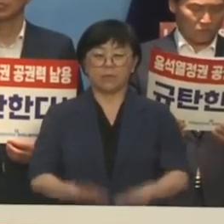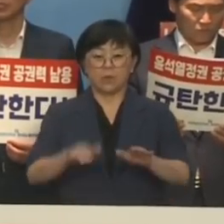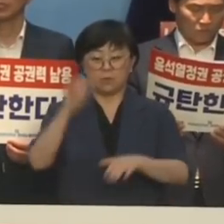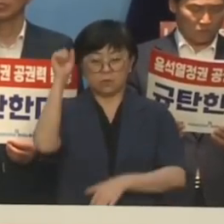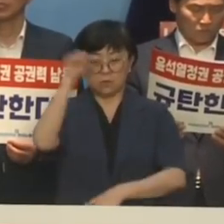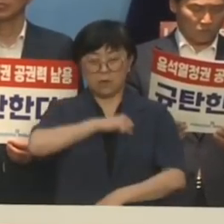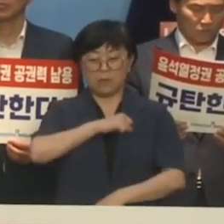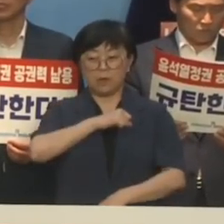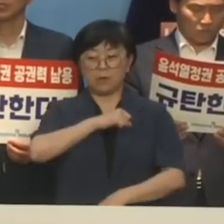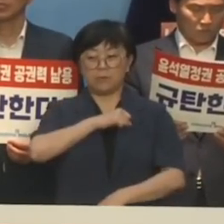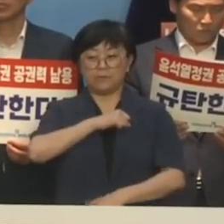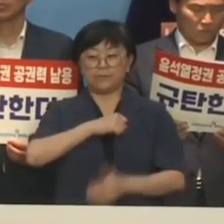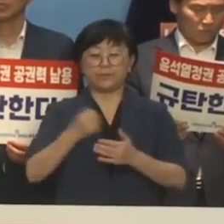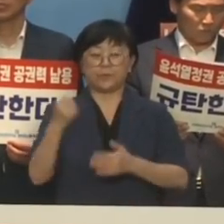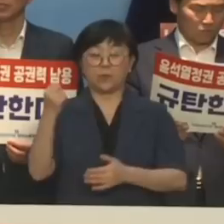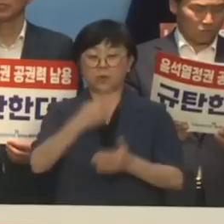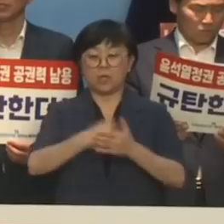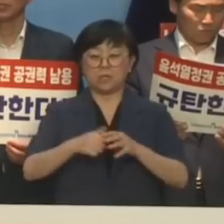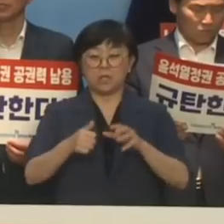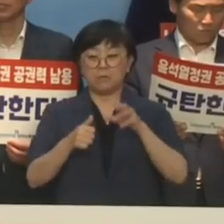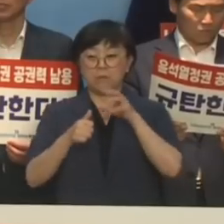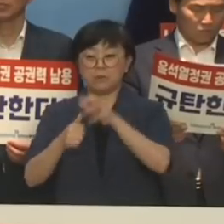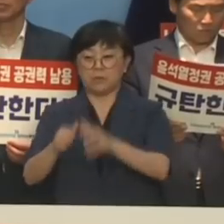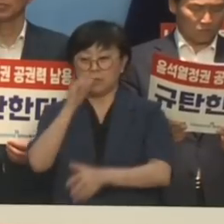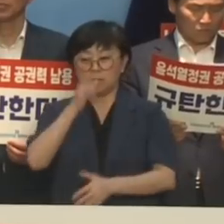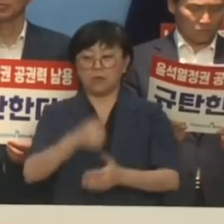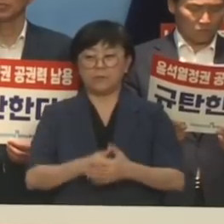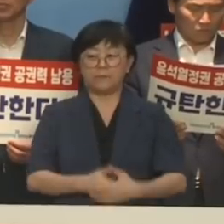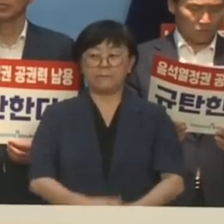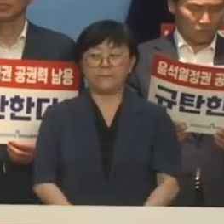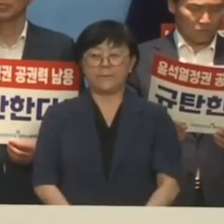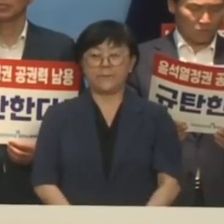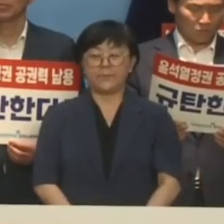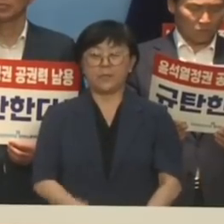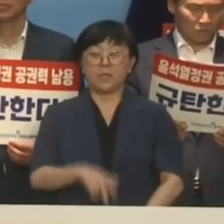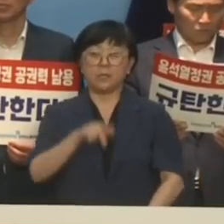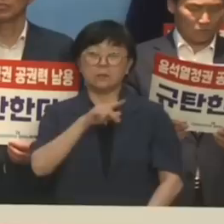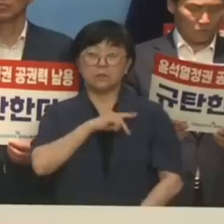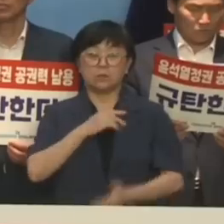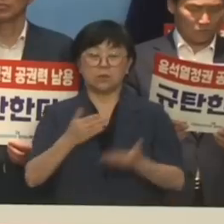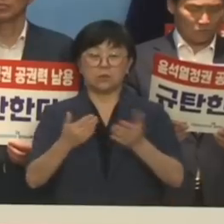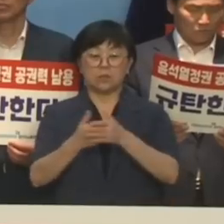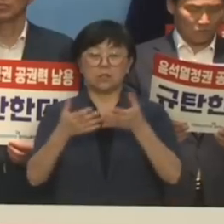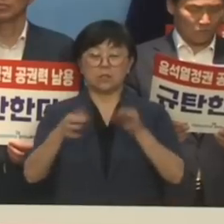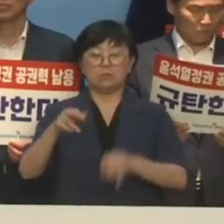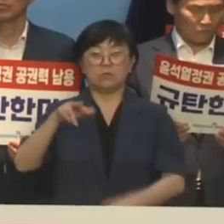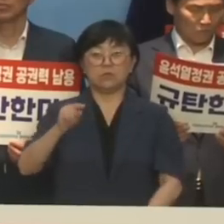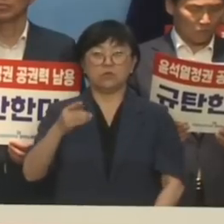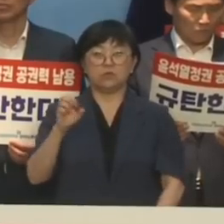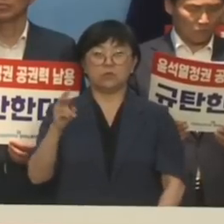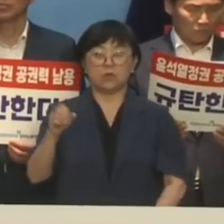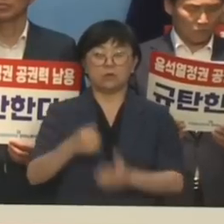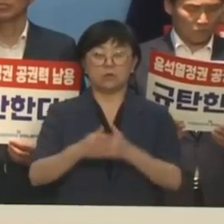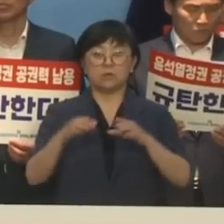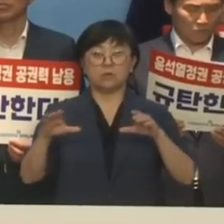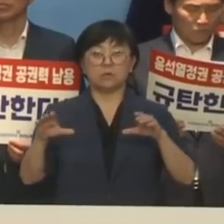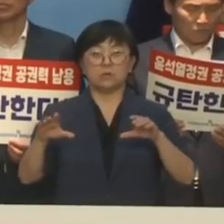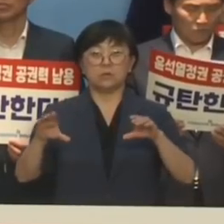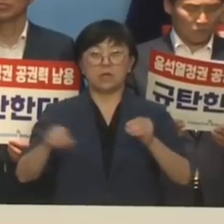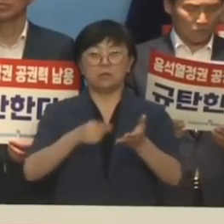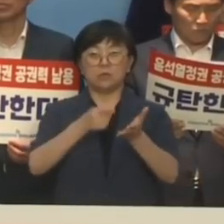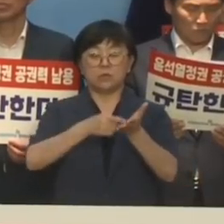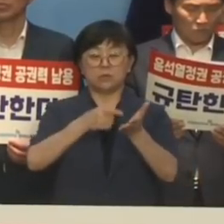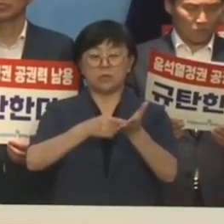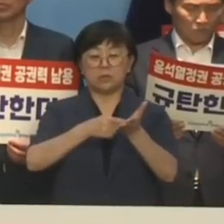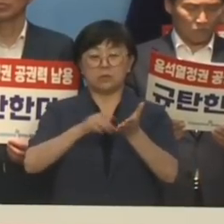오늘 새벽 또다시 막무가내 진압이 이어졌다. 금속노련 김준영 사무처장은